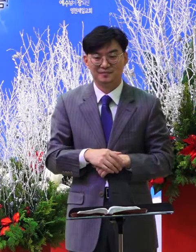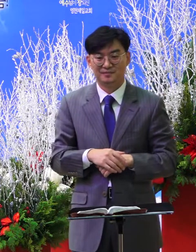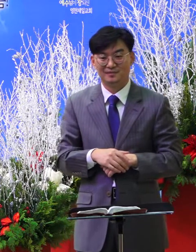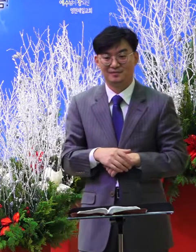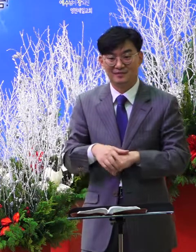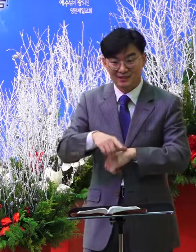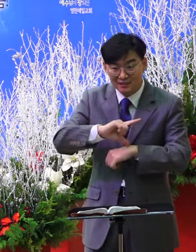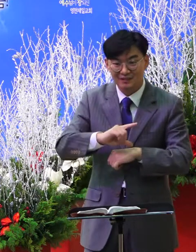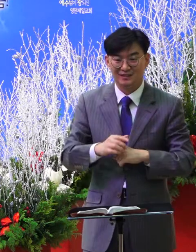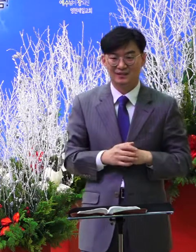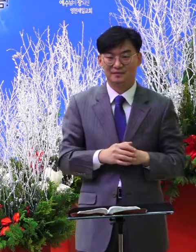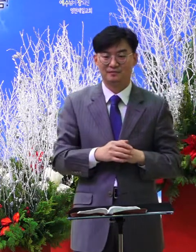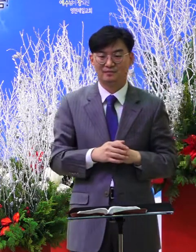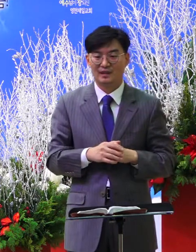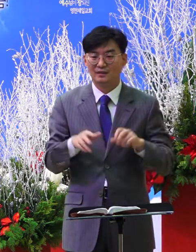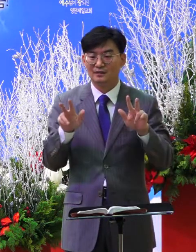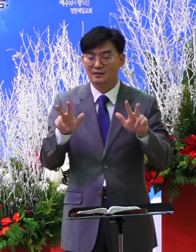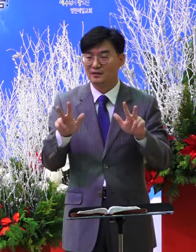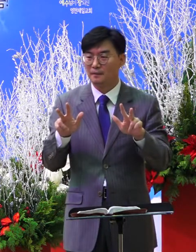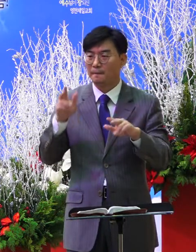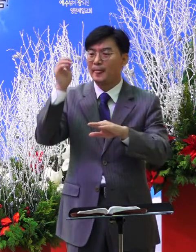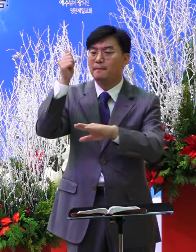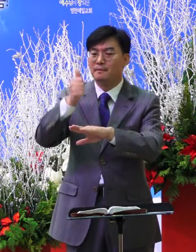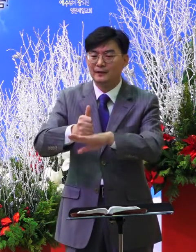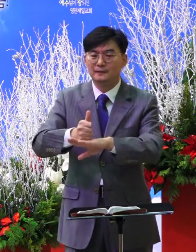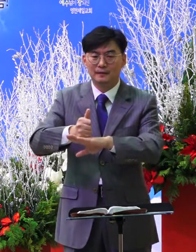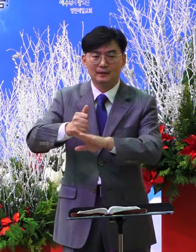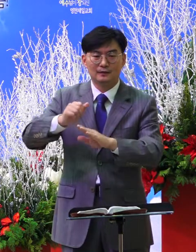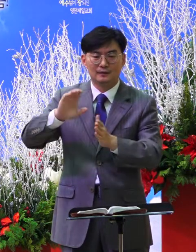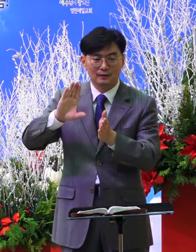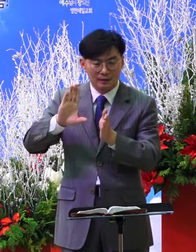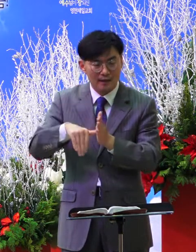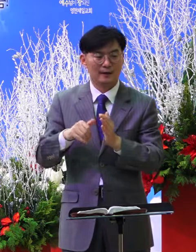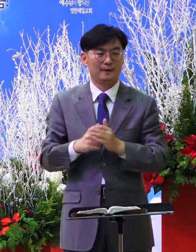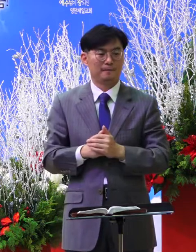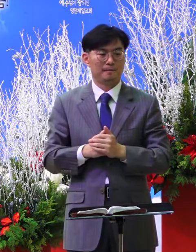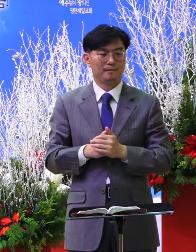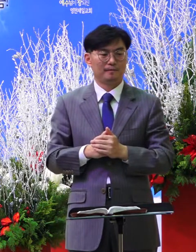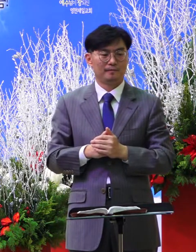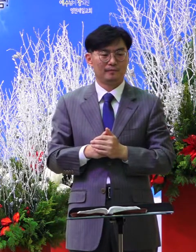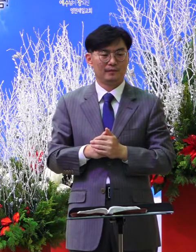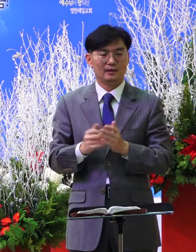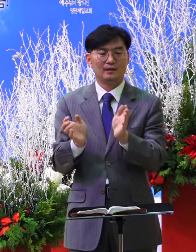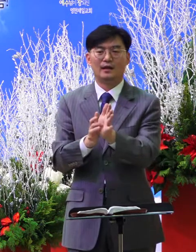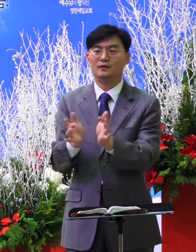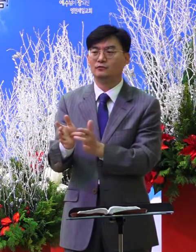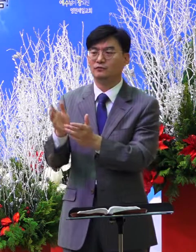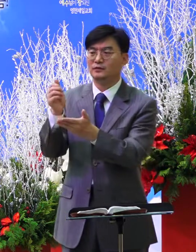오늘 이 본문의 이야기는 저와 여러분이 마지막에 반드시 겪게 될 이야기입니다.